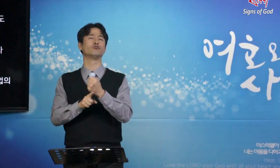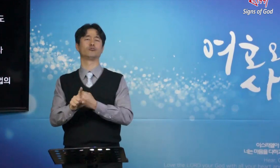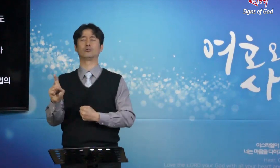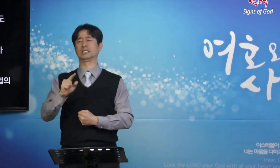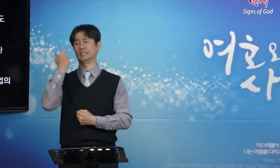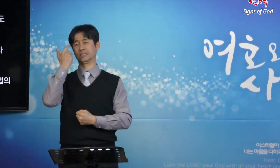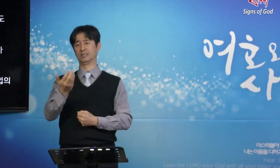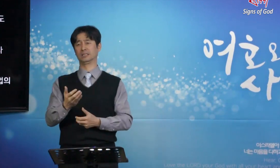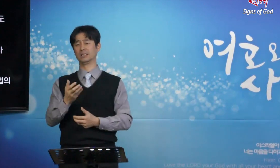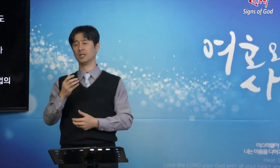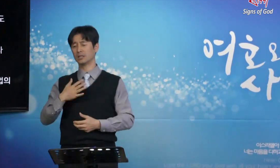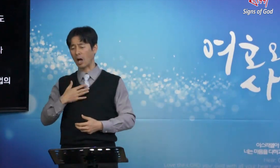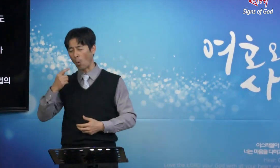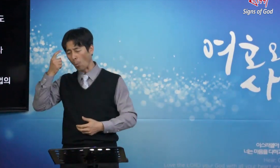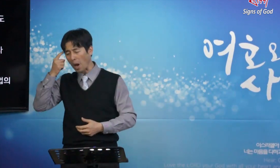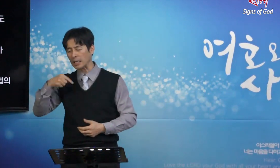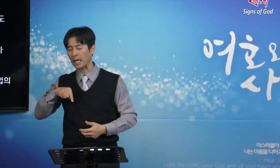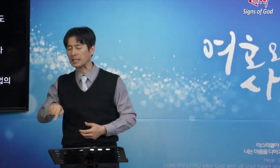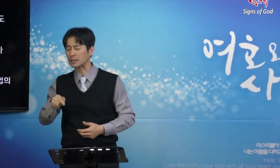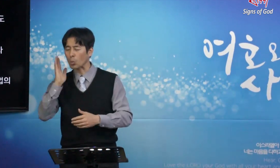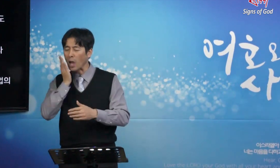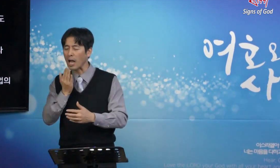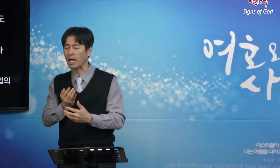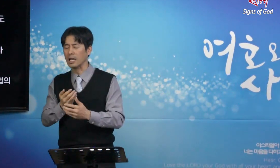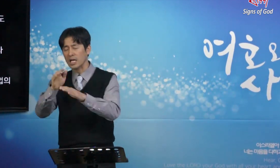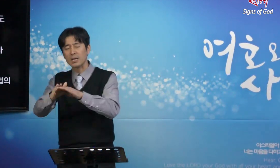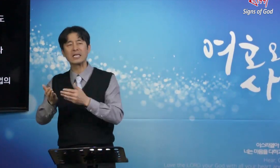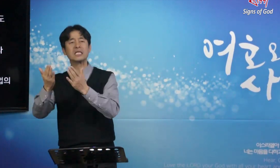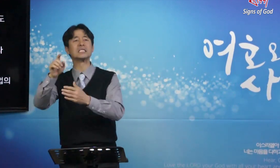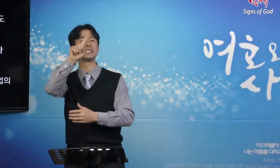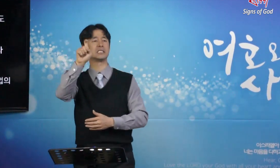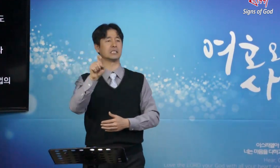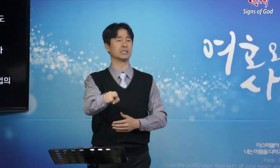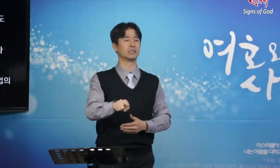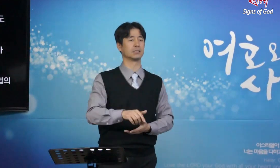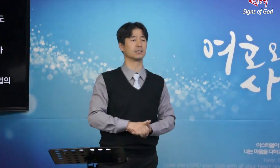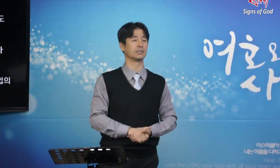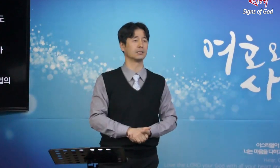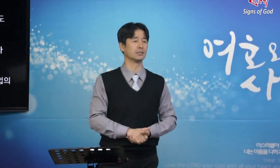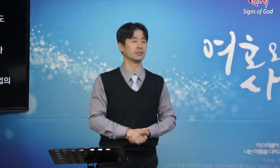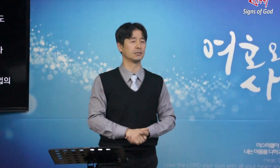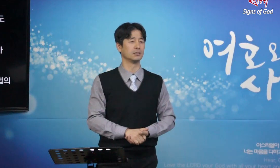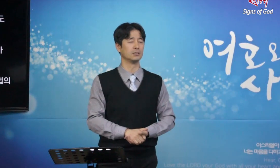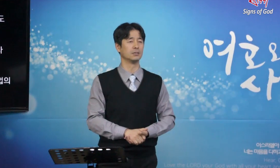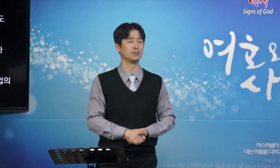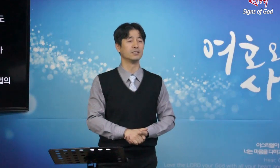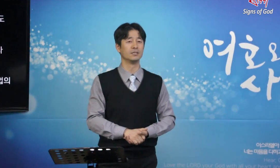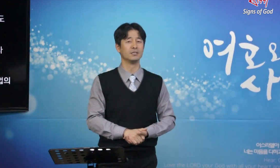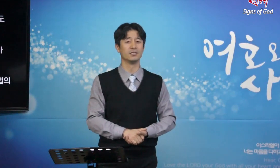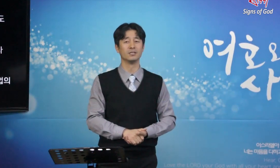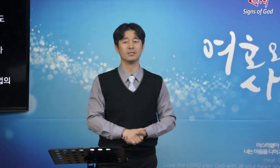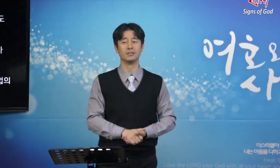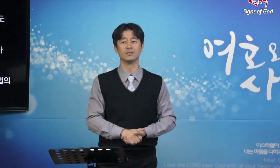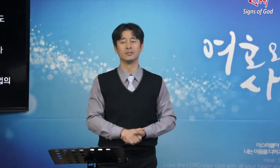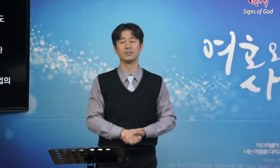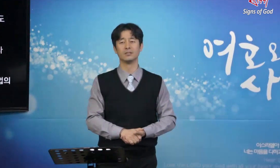우리가 하나님의 부르심 받은 이유가 내가 이곳에 부름받은 이유가 무엇인지를